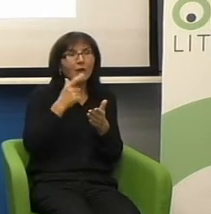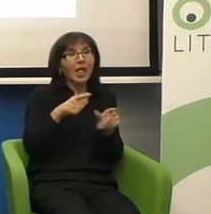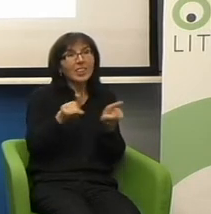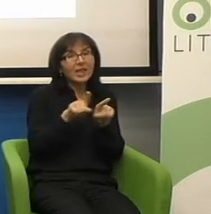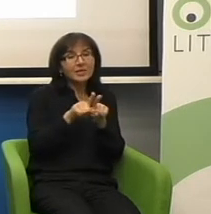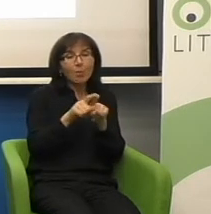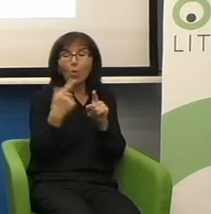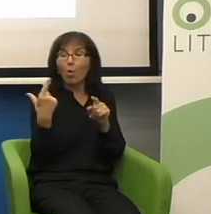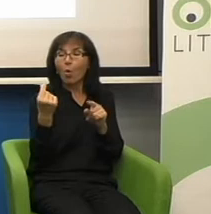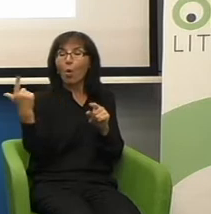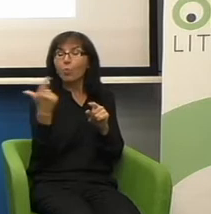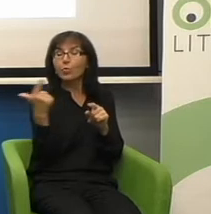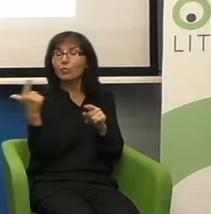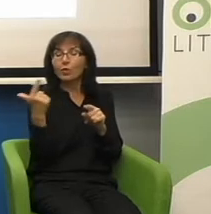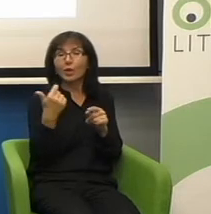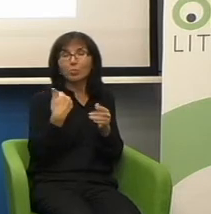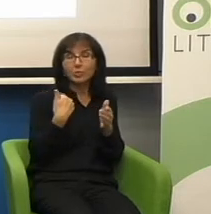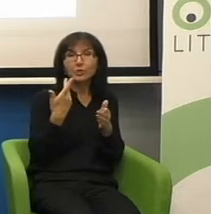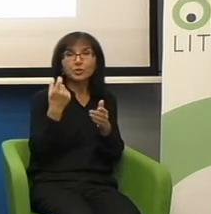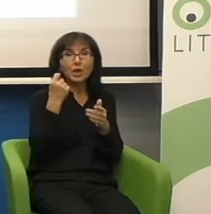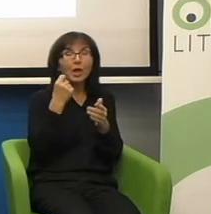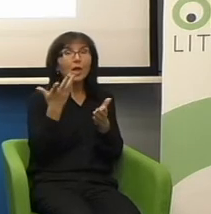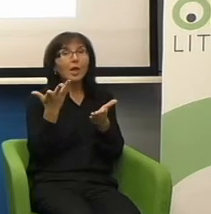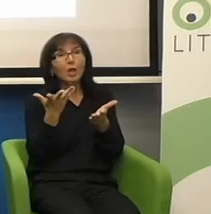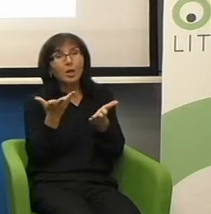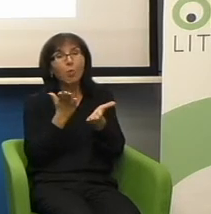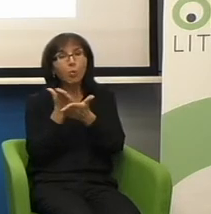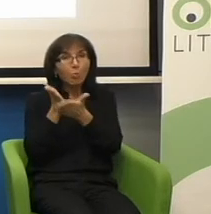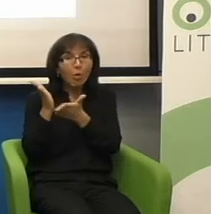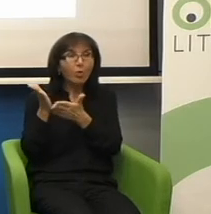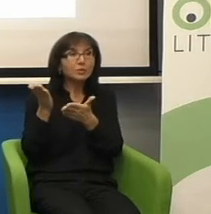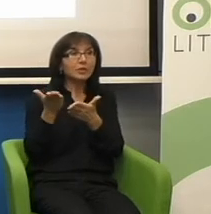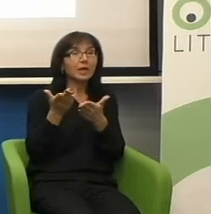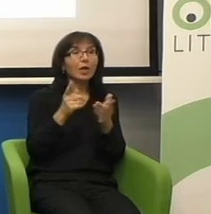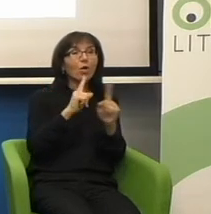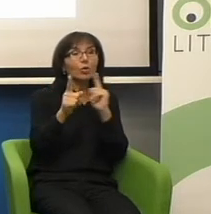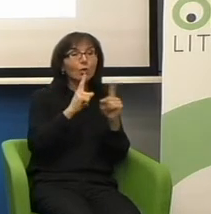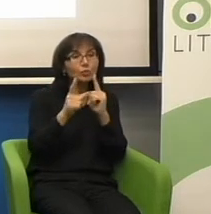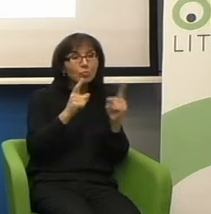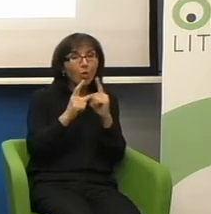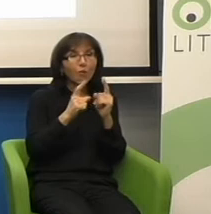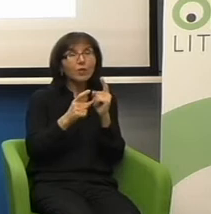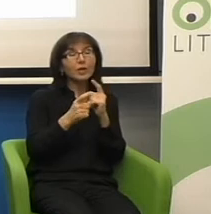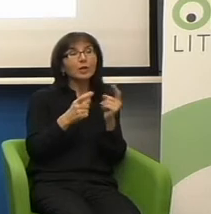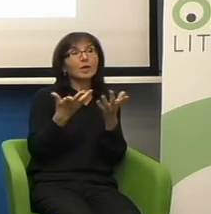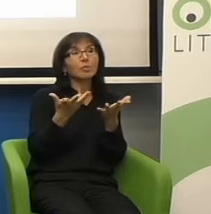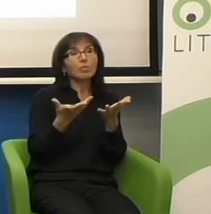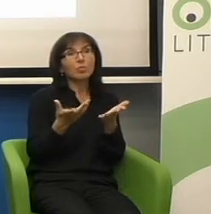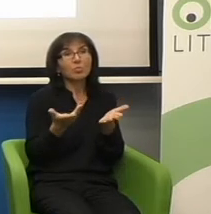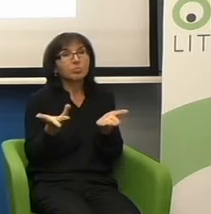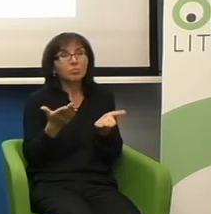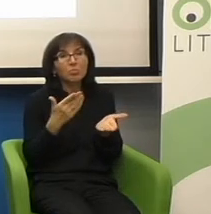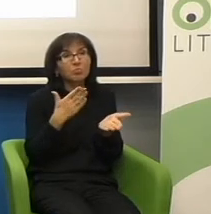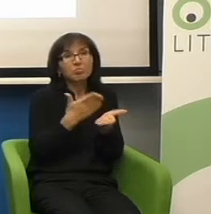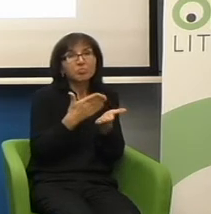siebie inspiracją, z tego wynika, tak? Że gdzieś te rozmowy kuluarowe, przypadkowe powodują, że